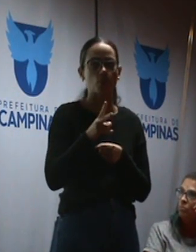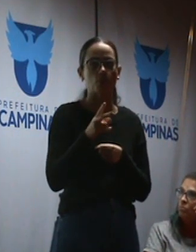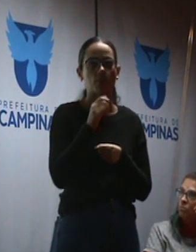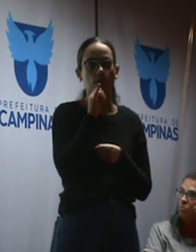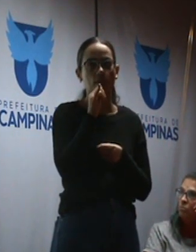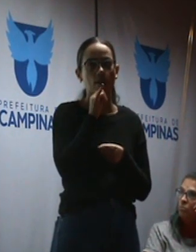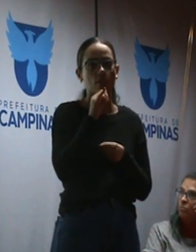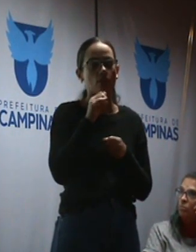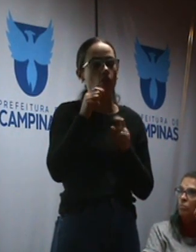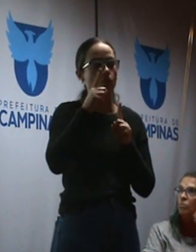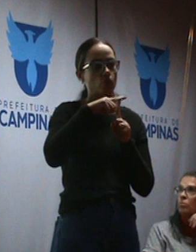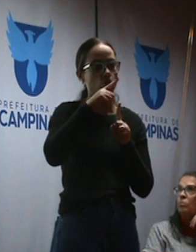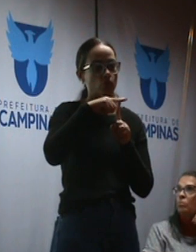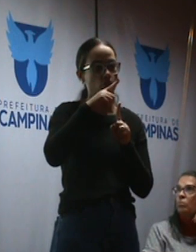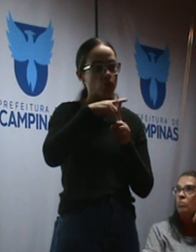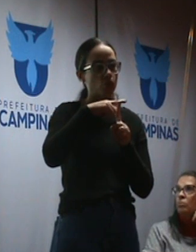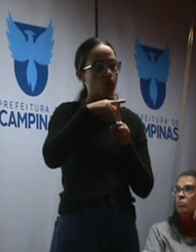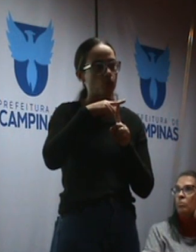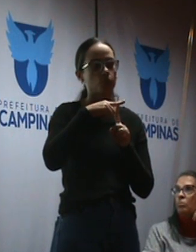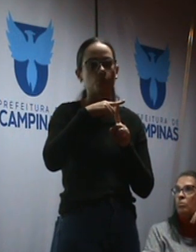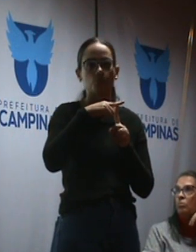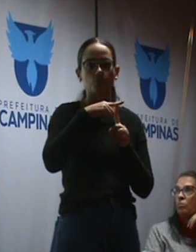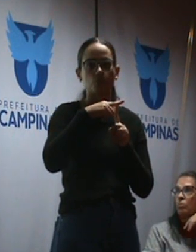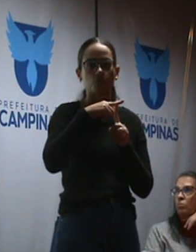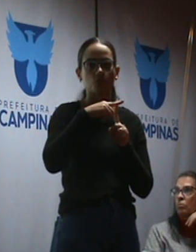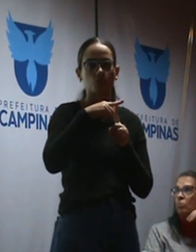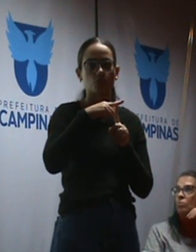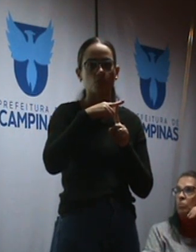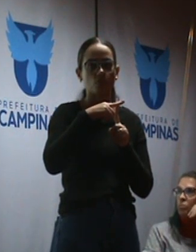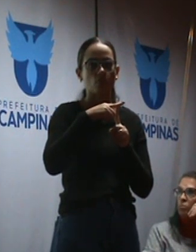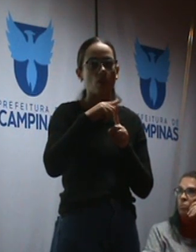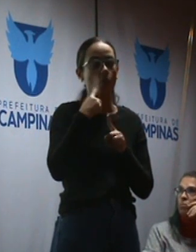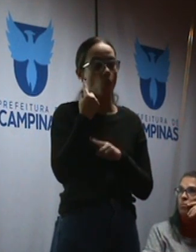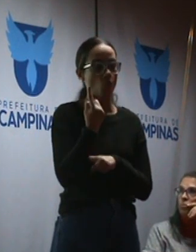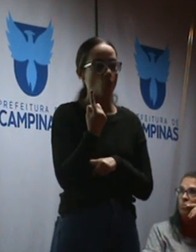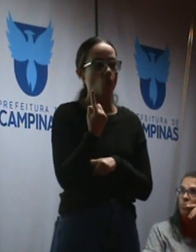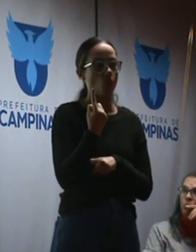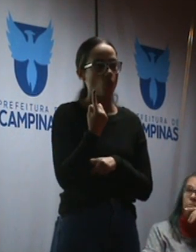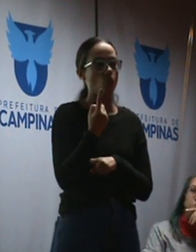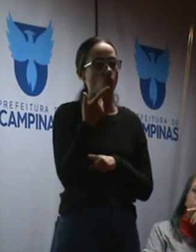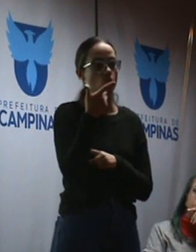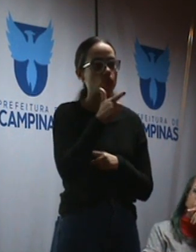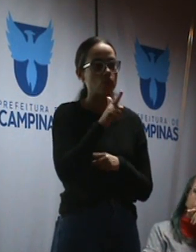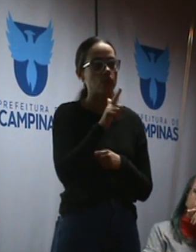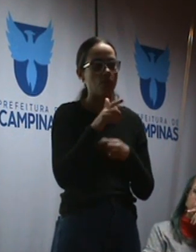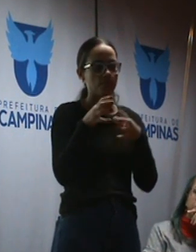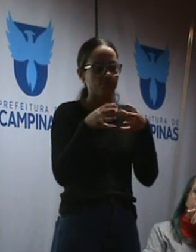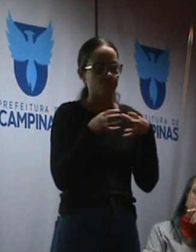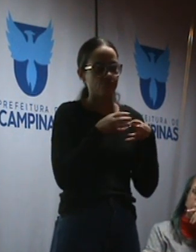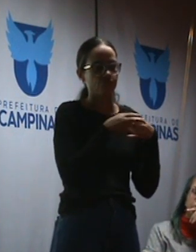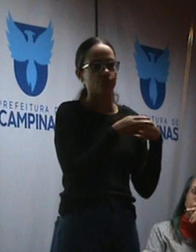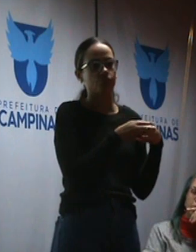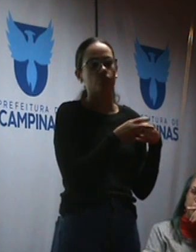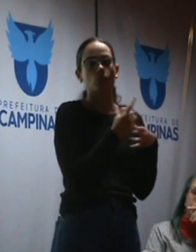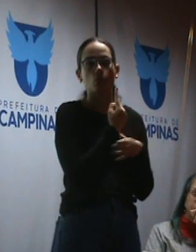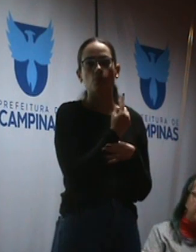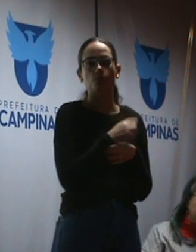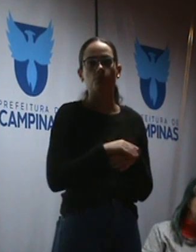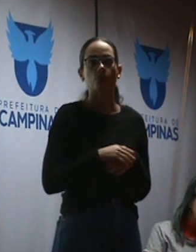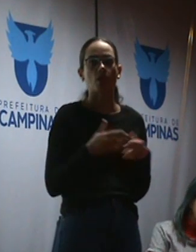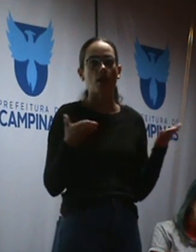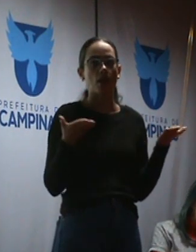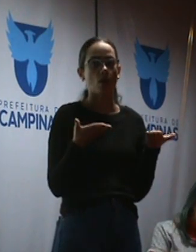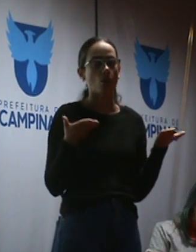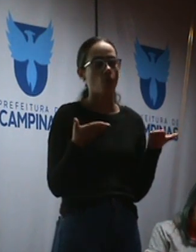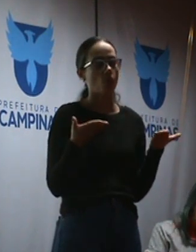pacientes que conseguimos isolar o vírus e foi o vírus do DENV1. Não tivemos mudança ainda de sorotipo. Esse ano a gente